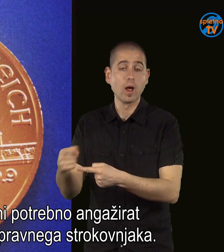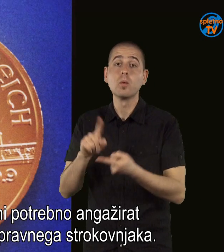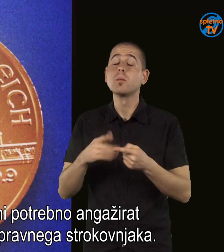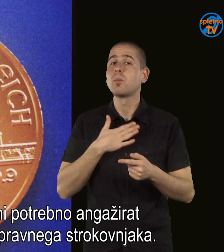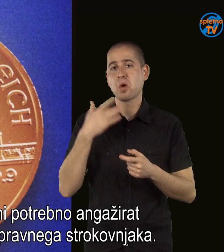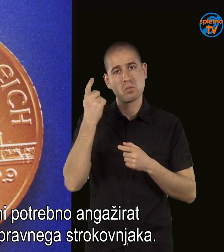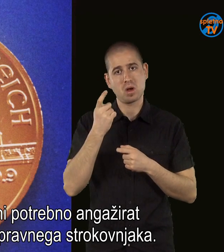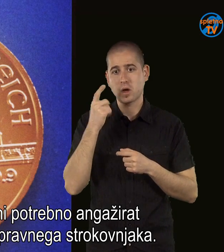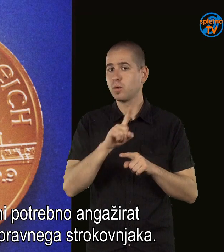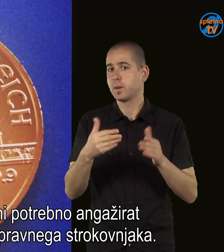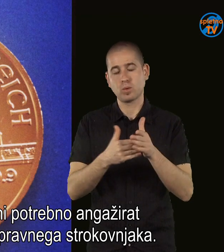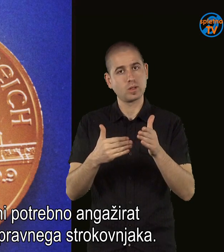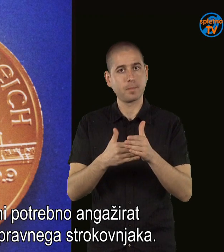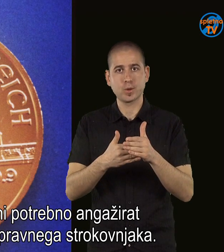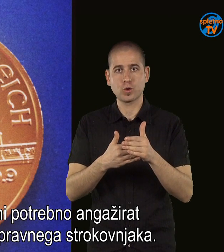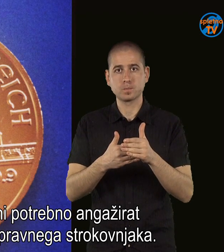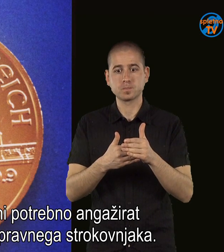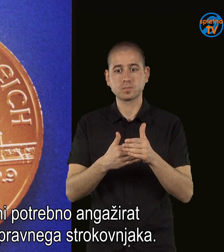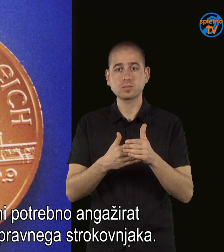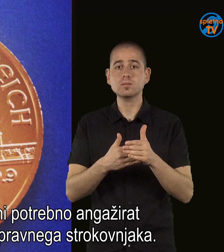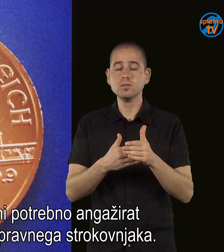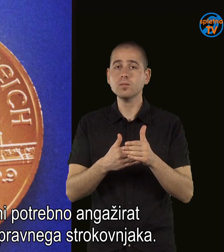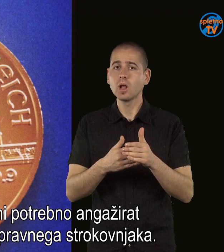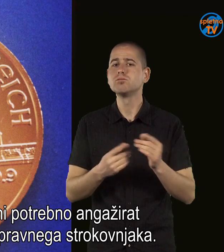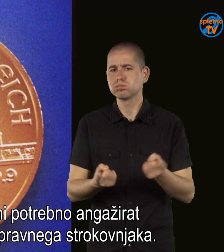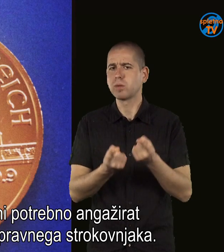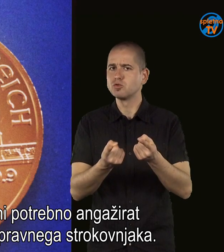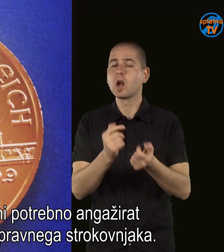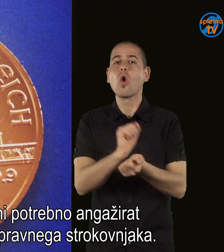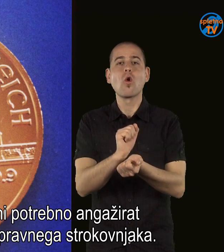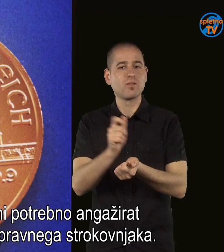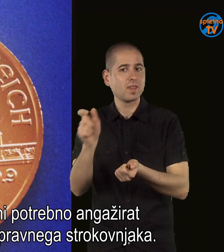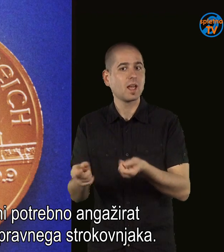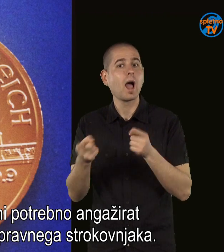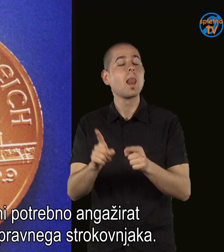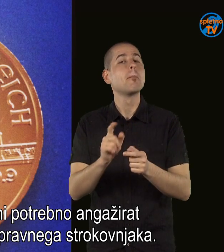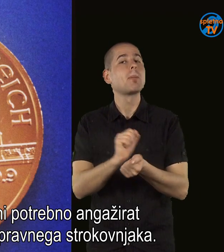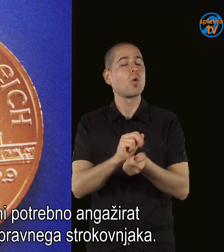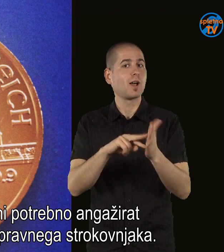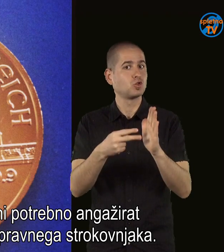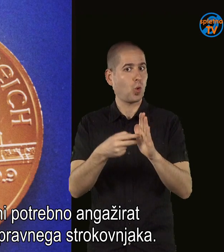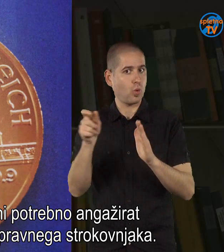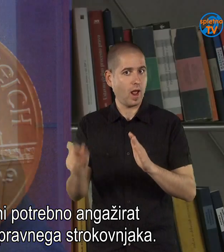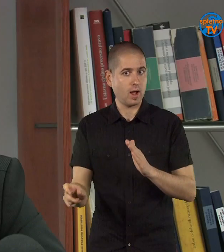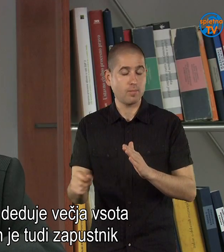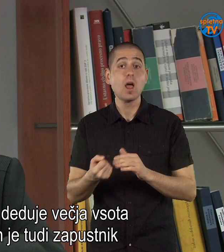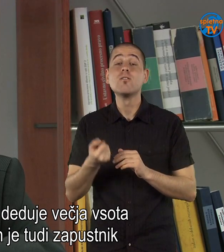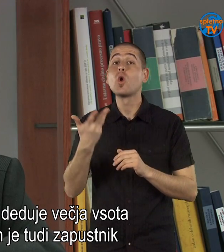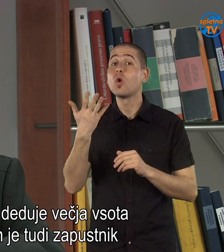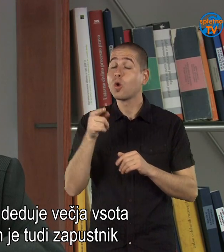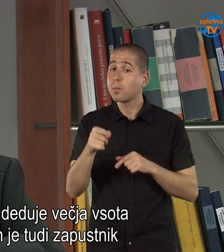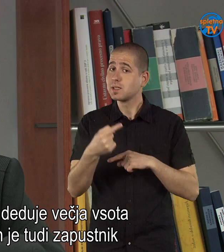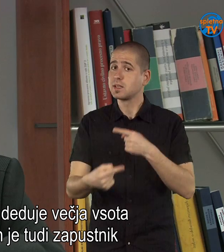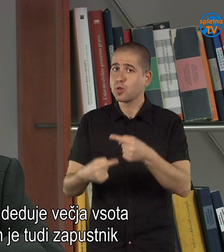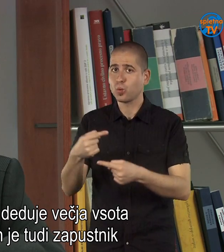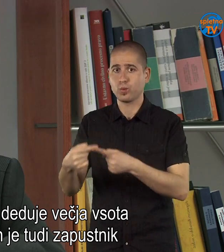mnenju ni potrebno angažirati odvetnika oziroma pravnega strokovnjaka. Vkolikor pa